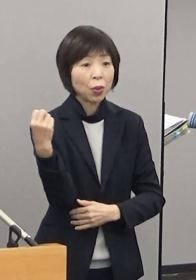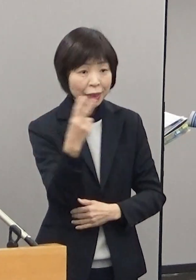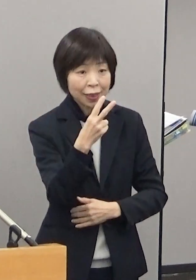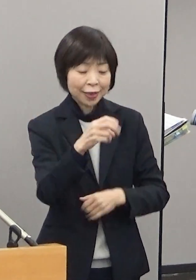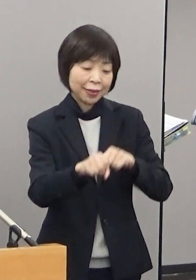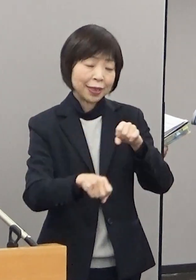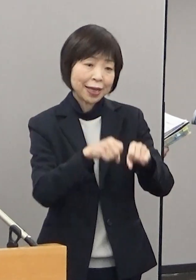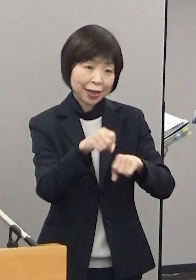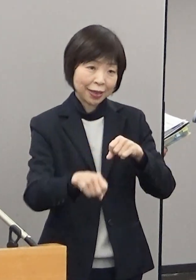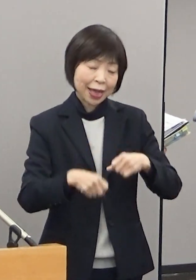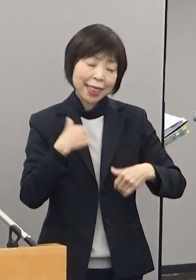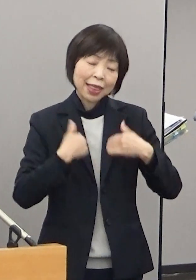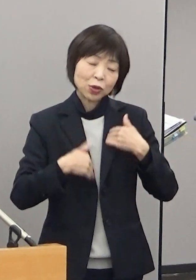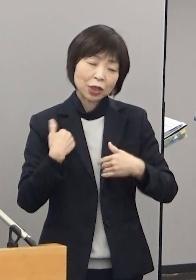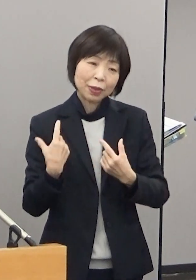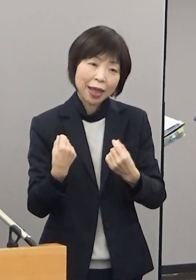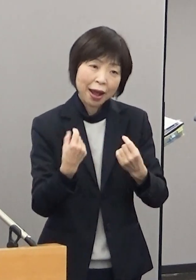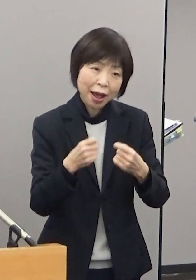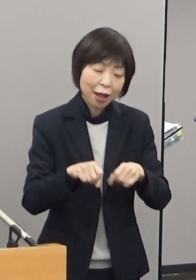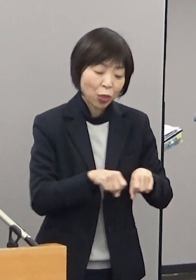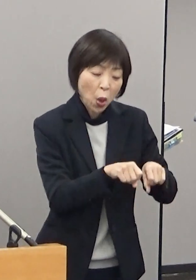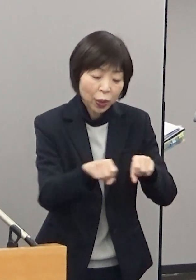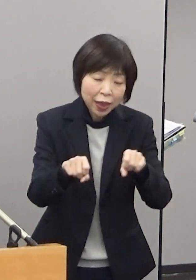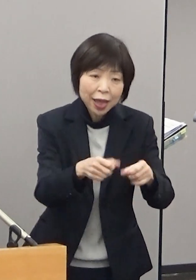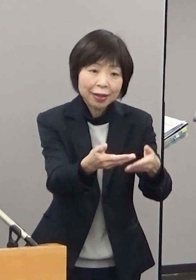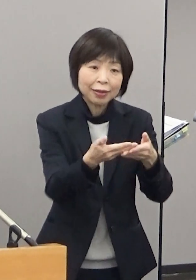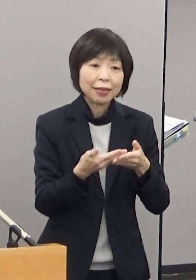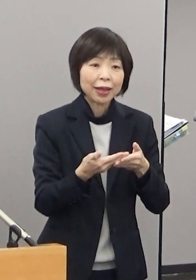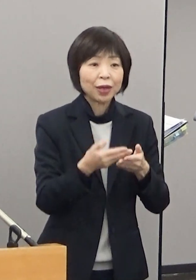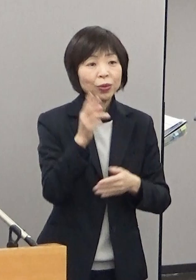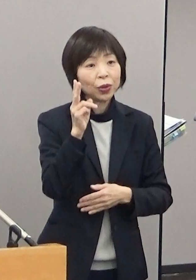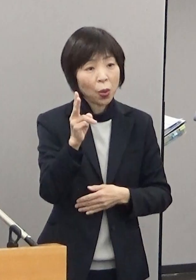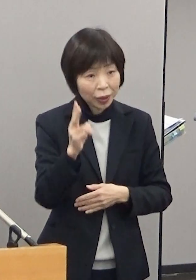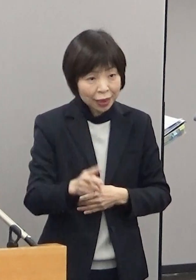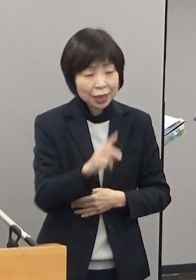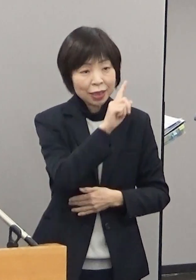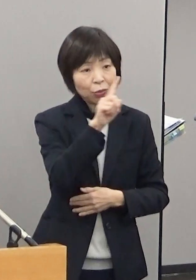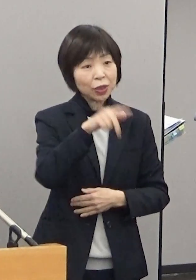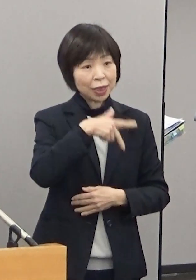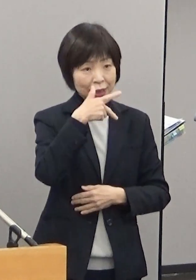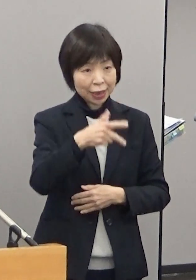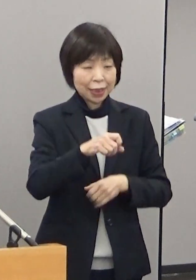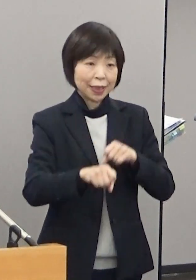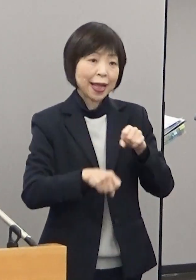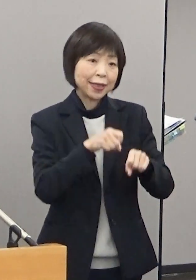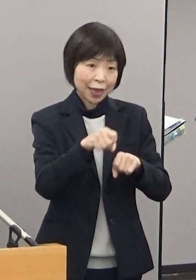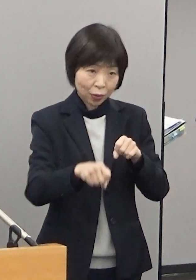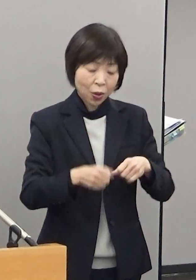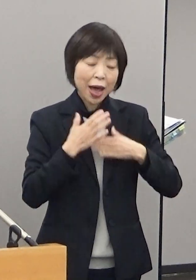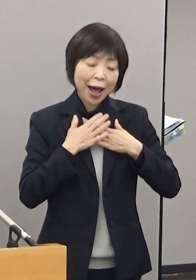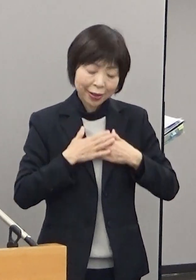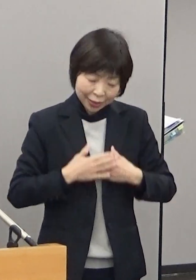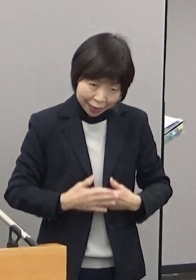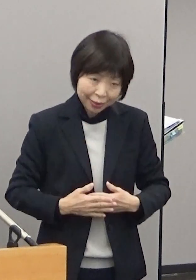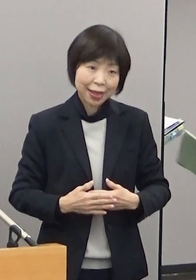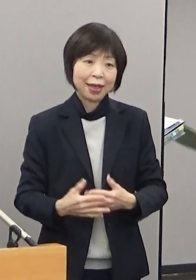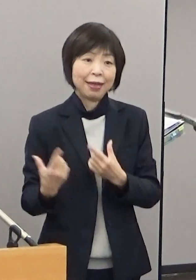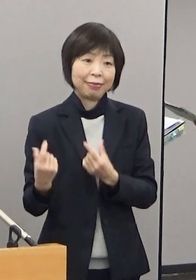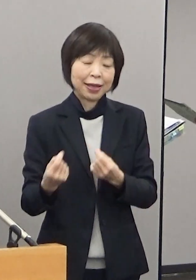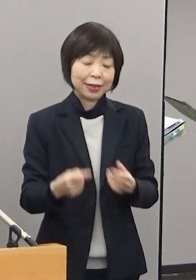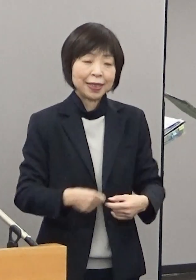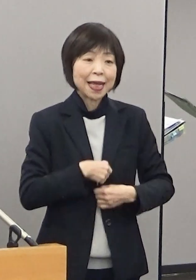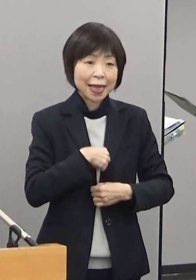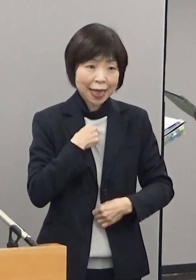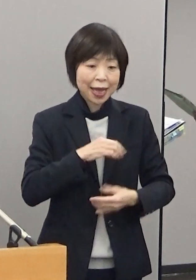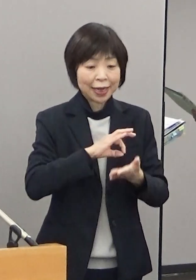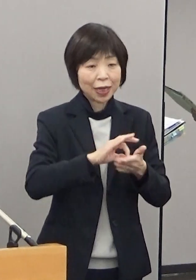自転車に楽しみながら乗っていただけるように、下関市自転車の安全で適正な利用促